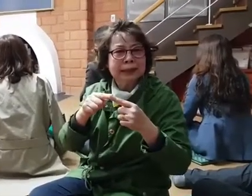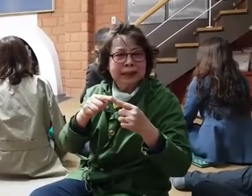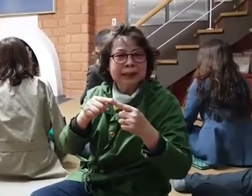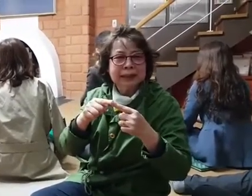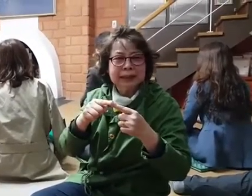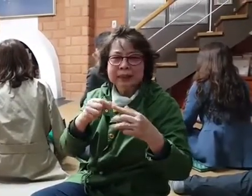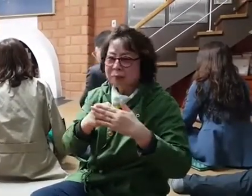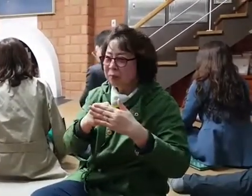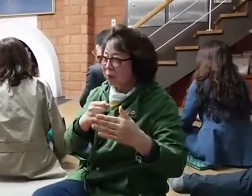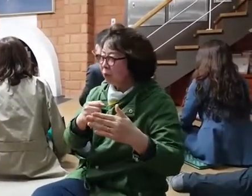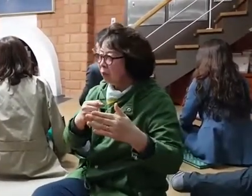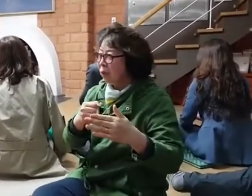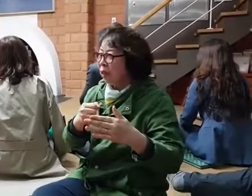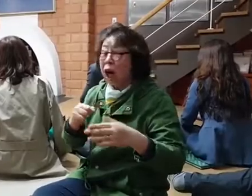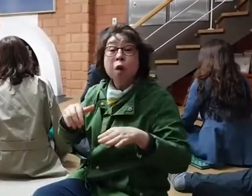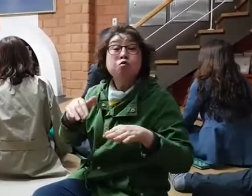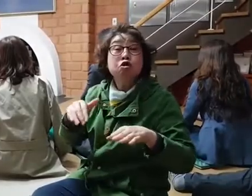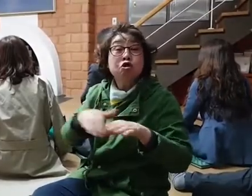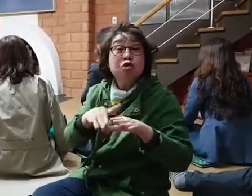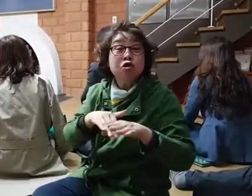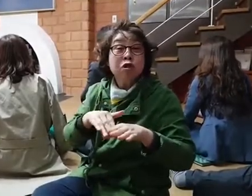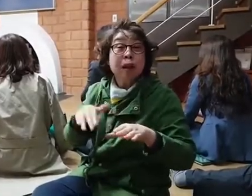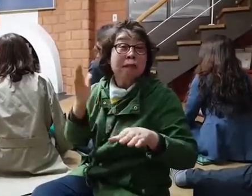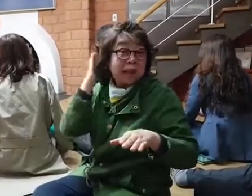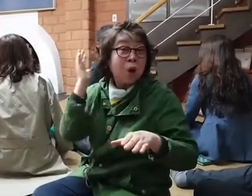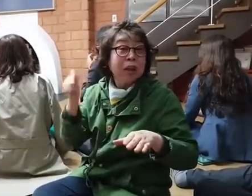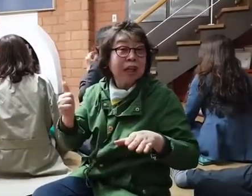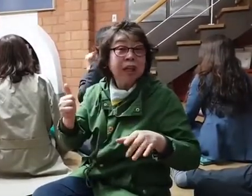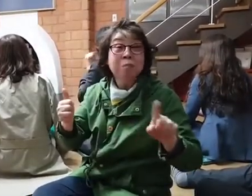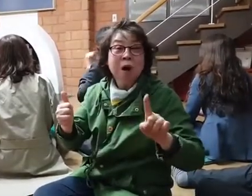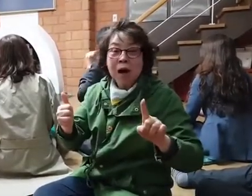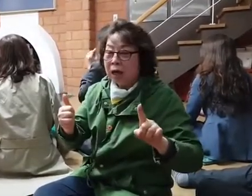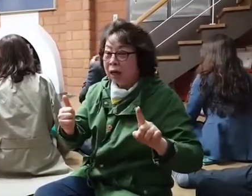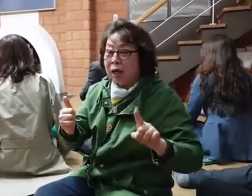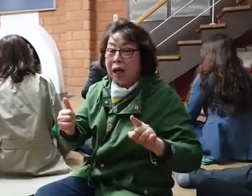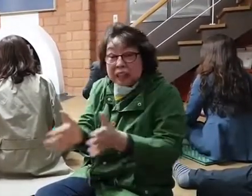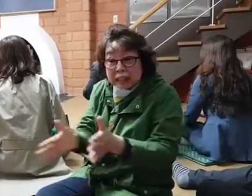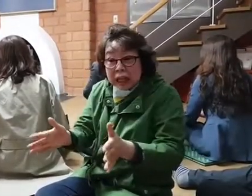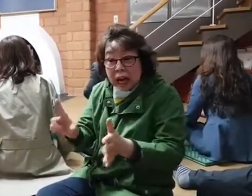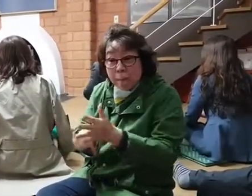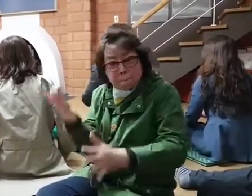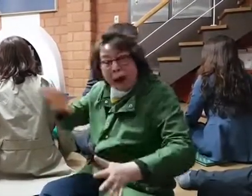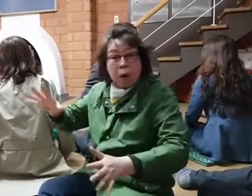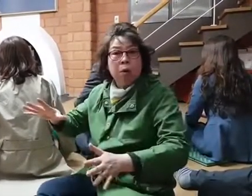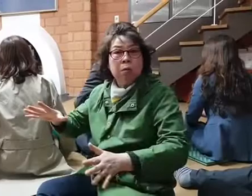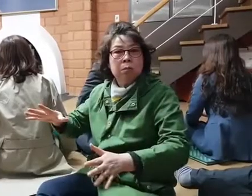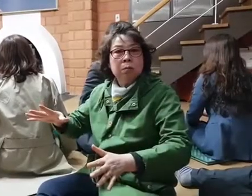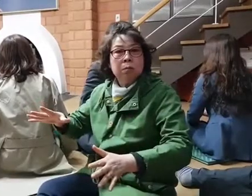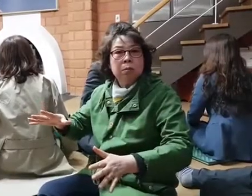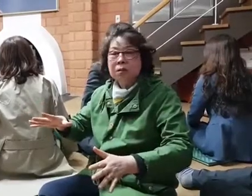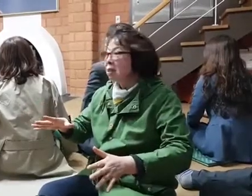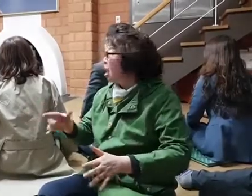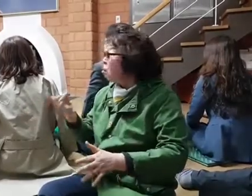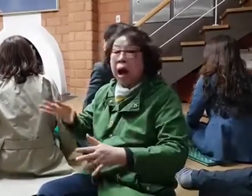이제 문재인 정권은 지금 이걸 생각한 게 뭐냐면 시작했을 때 바로 레임덕 할 때 이런